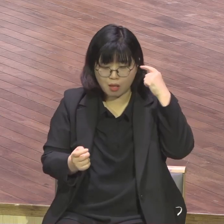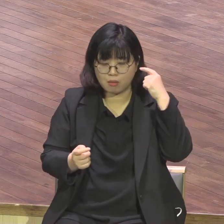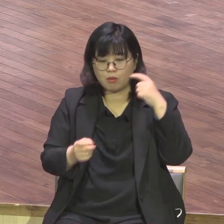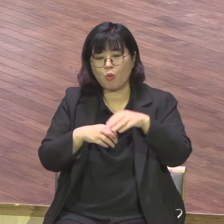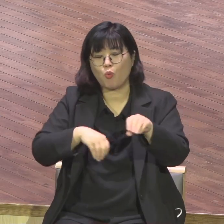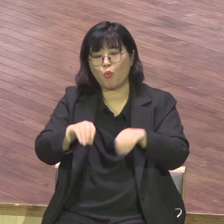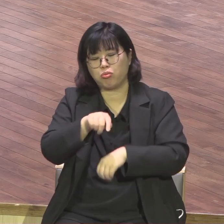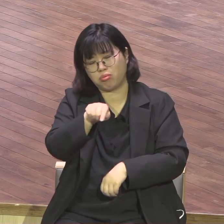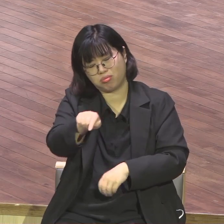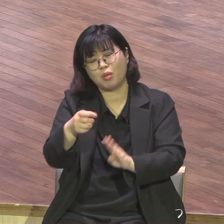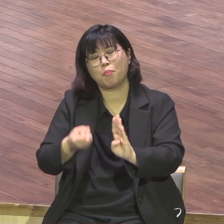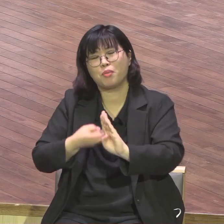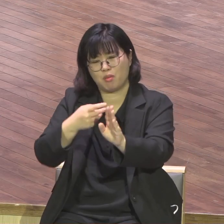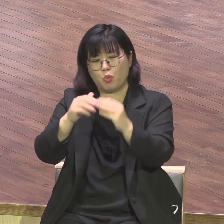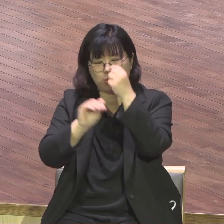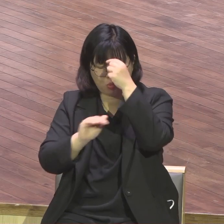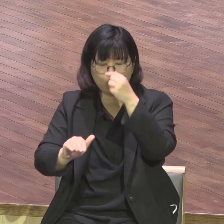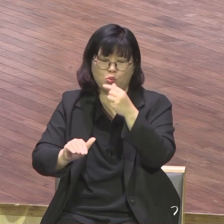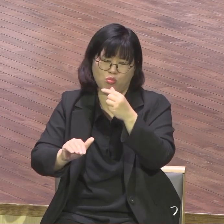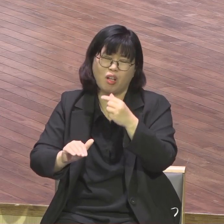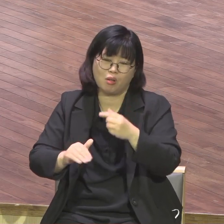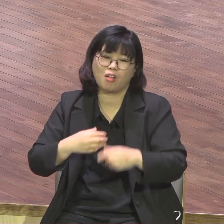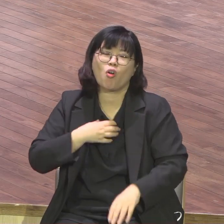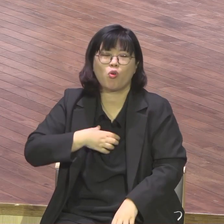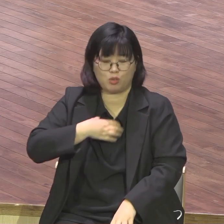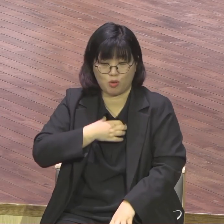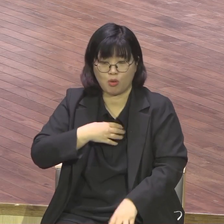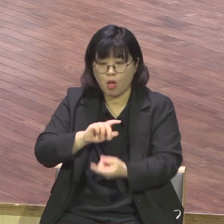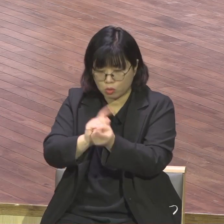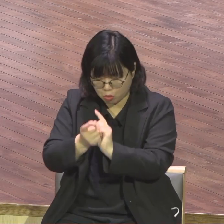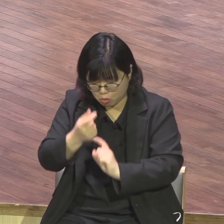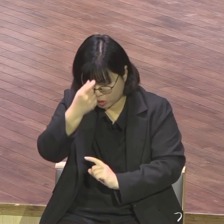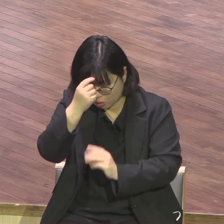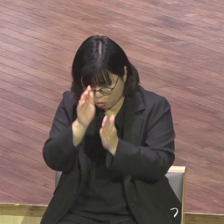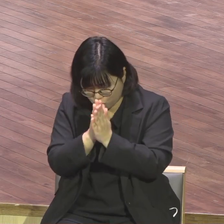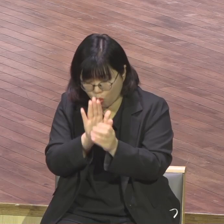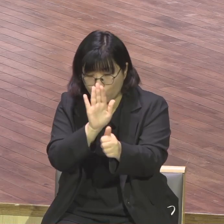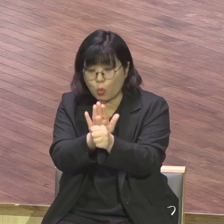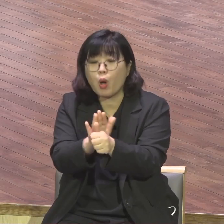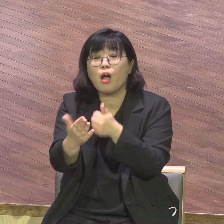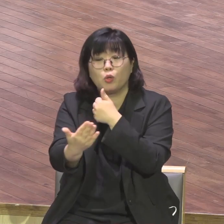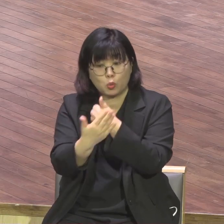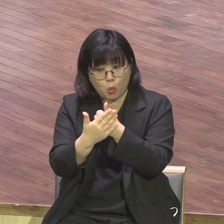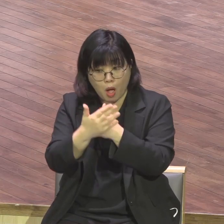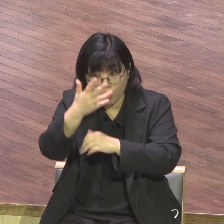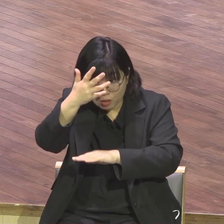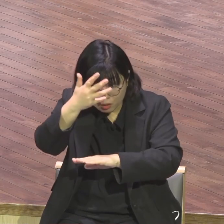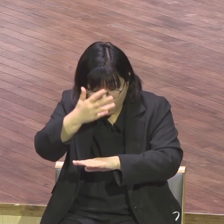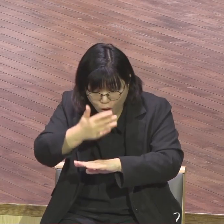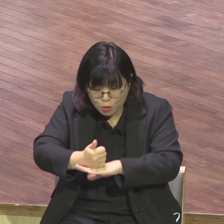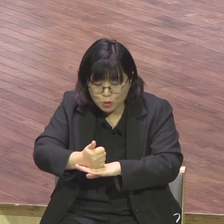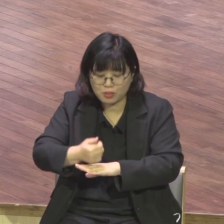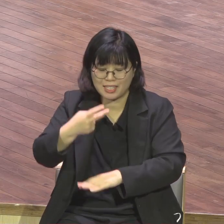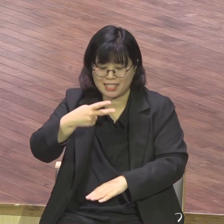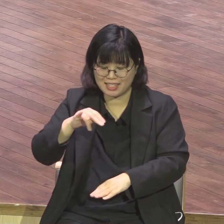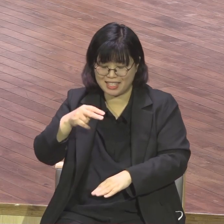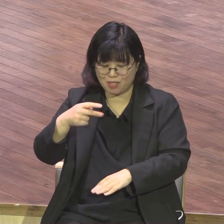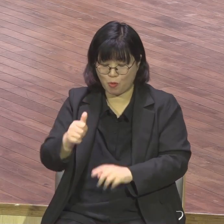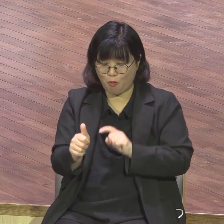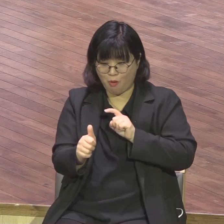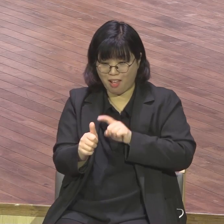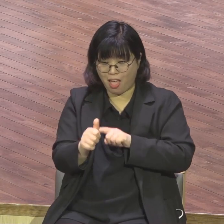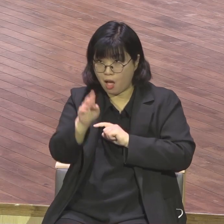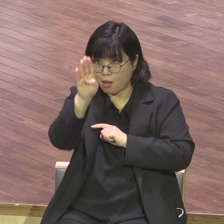그 가지고 서로를 위해서 정말 실제로 기도했습니다. 그 결과 하나님의 은혜가 에바브라티도에게 임해